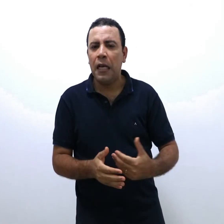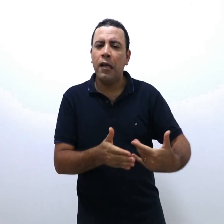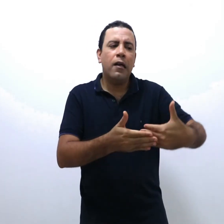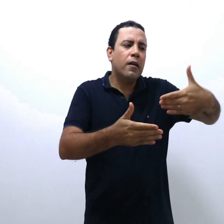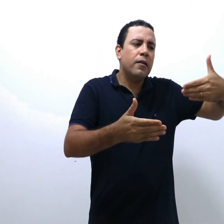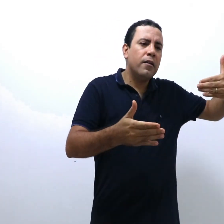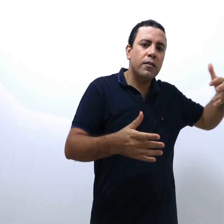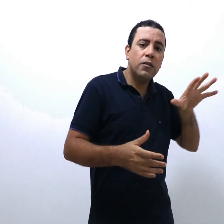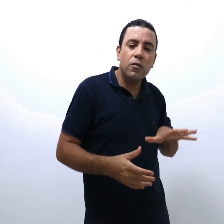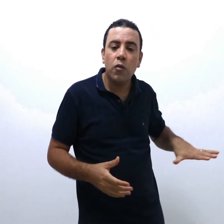E ainda antes do Egito,